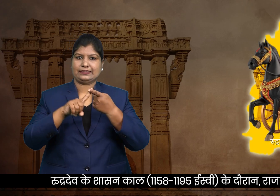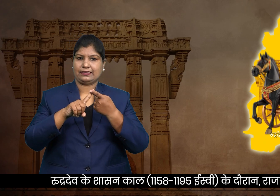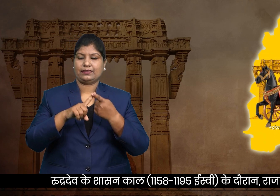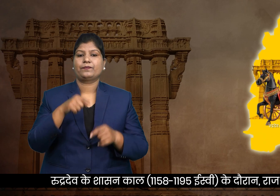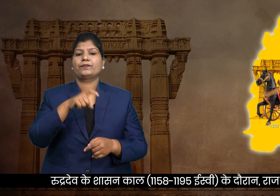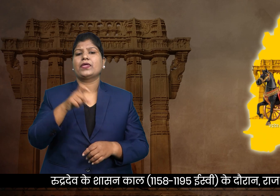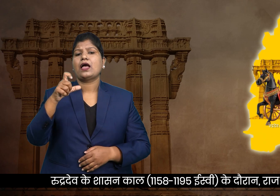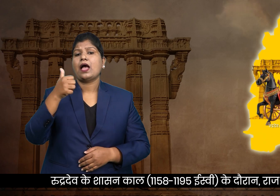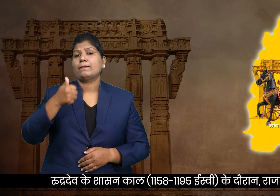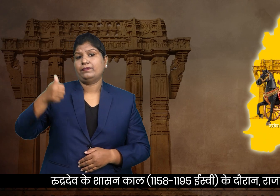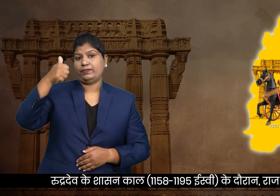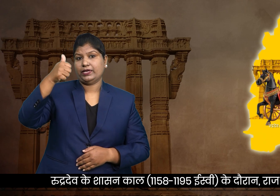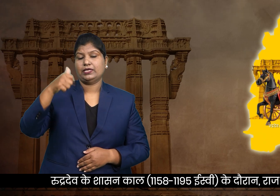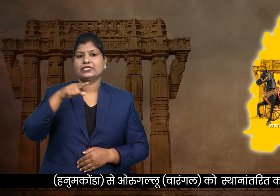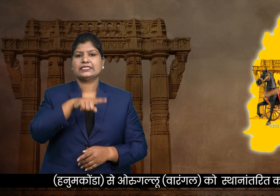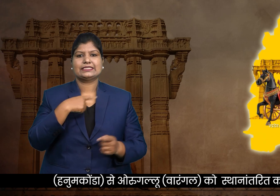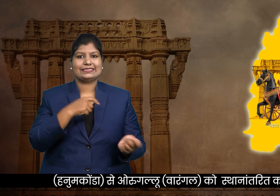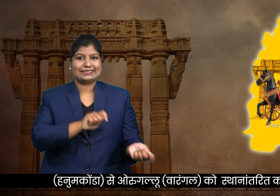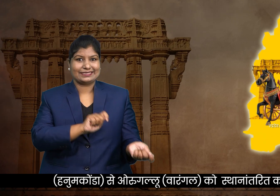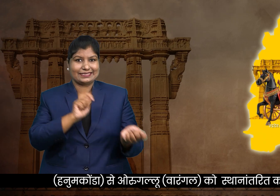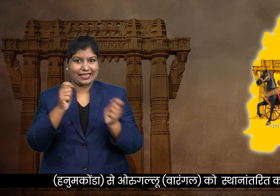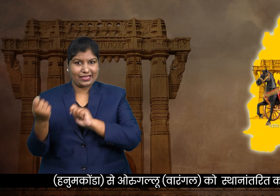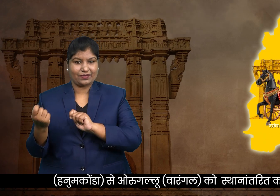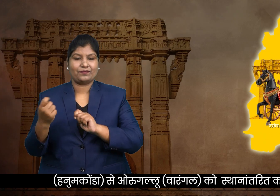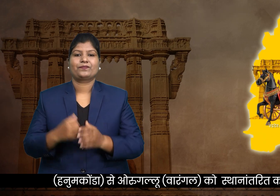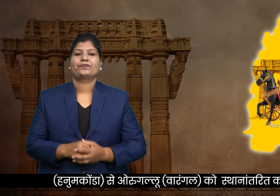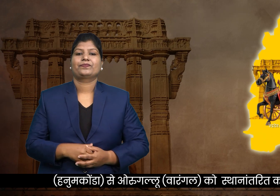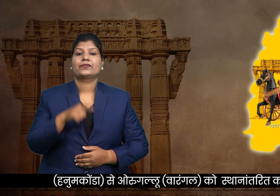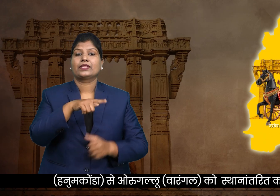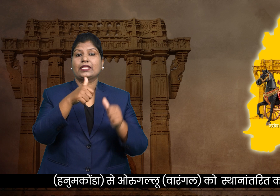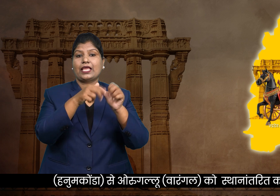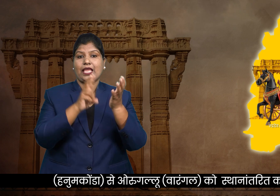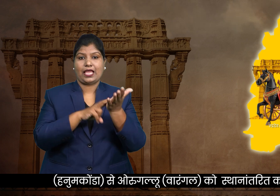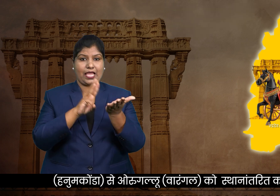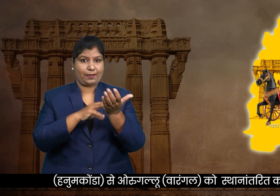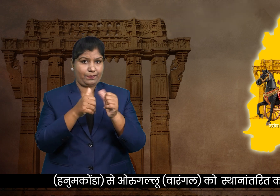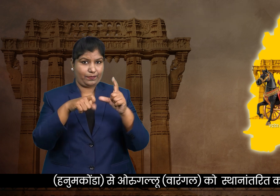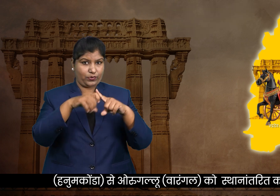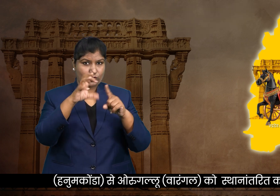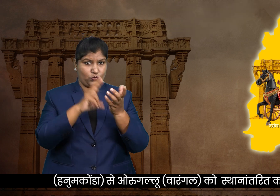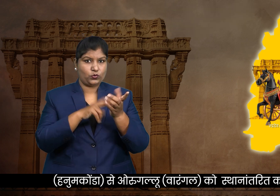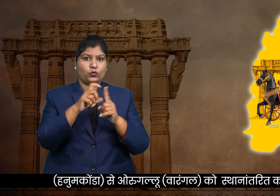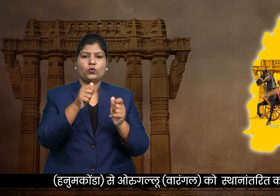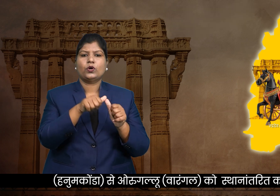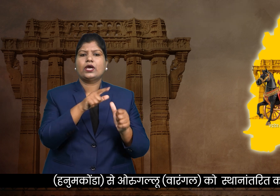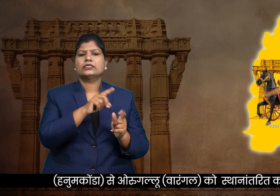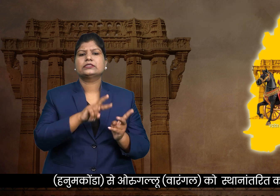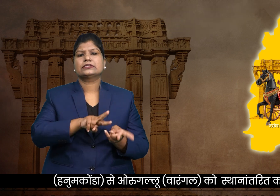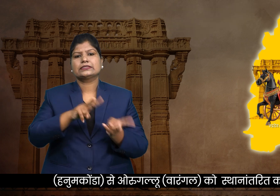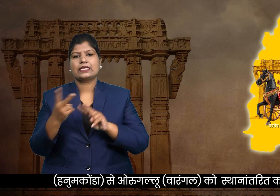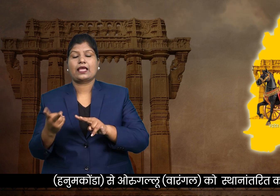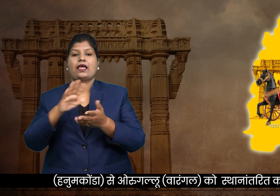राजधानी हनुमकोंडा से वोरगल्लू को स्थानांतरित कर दिया गया था।